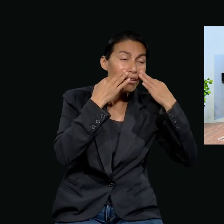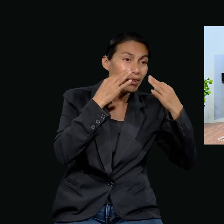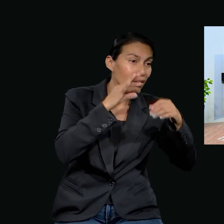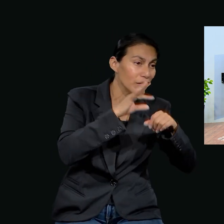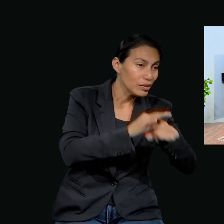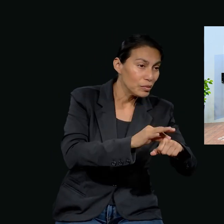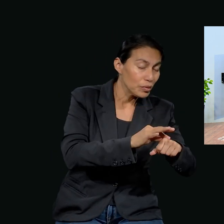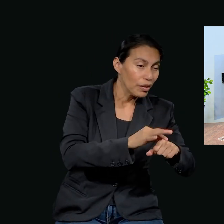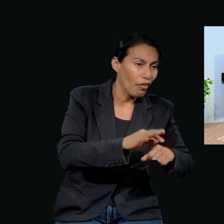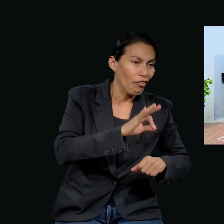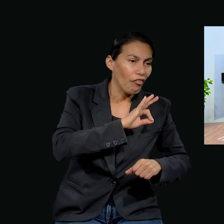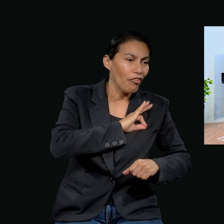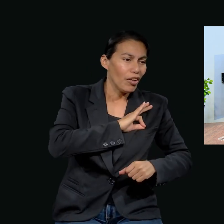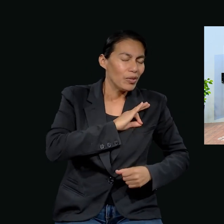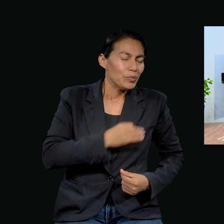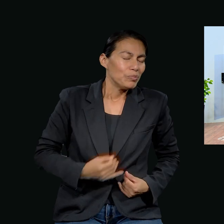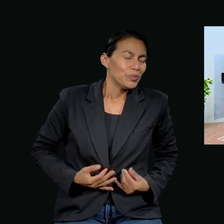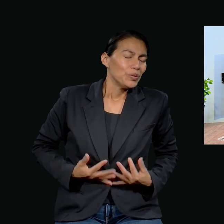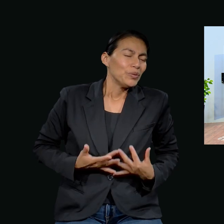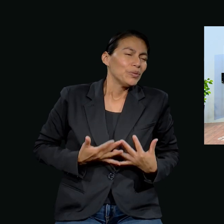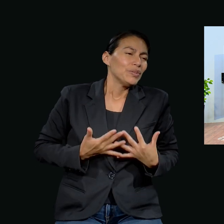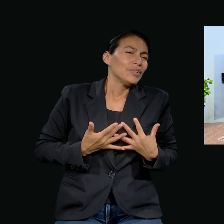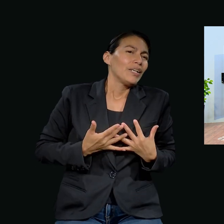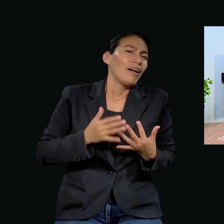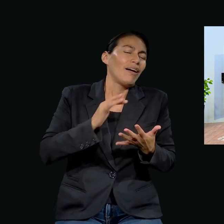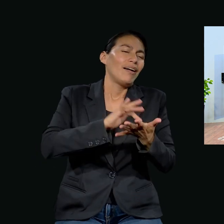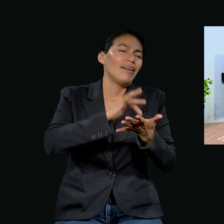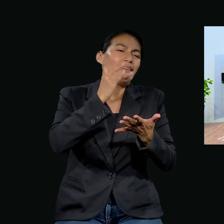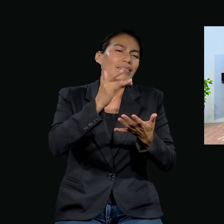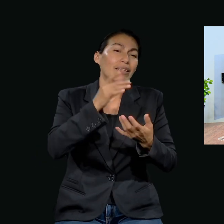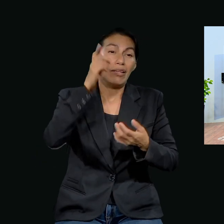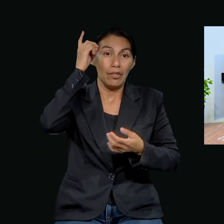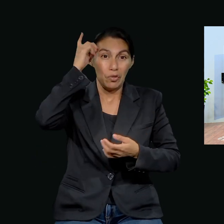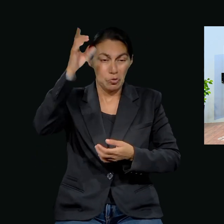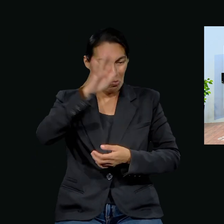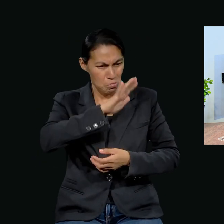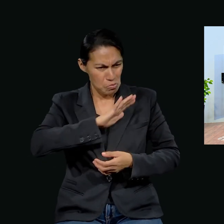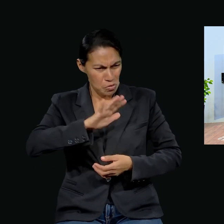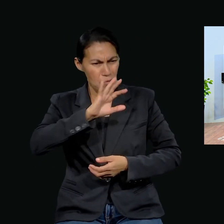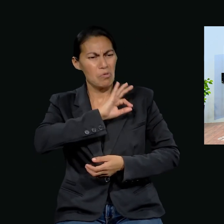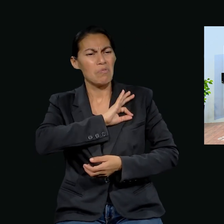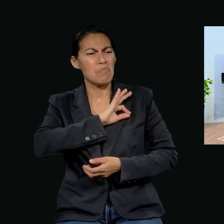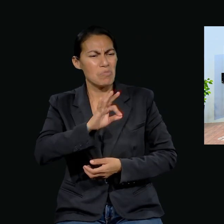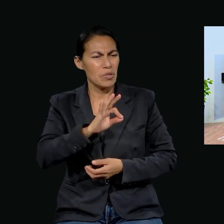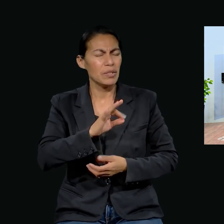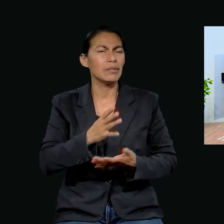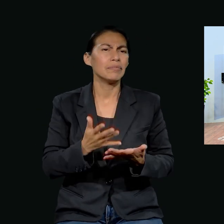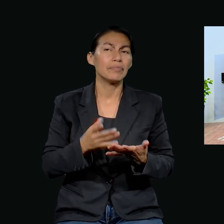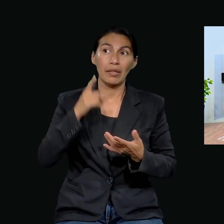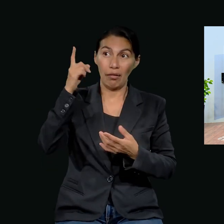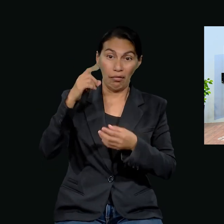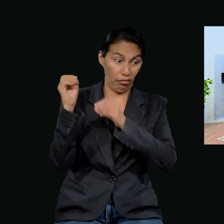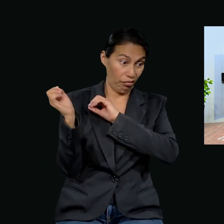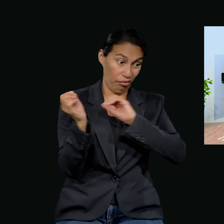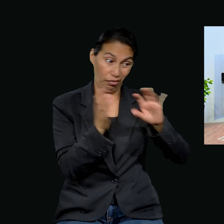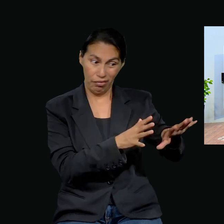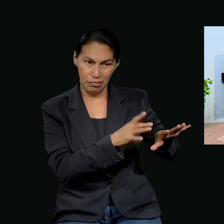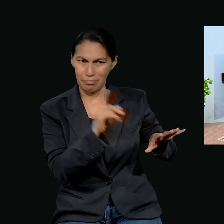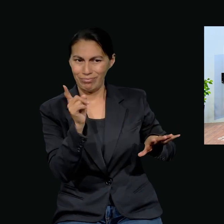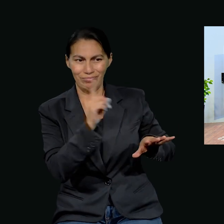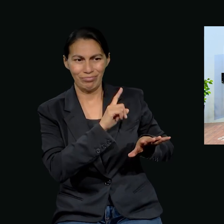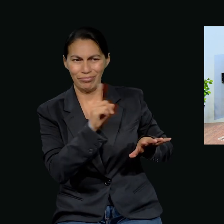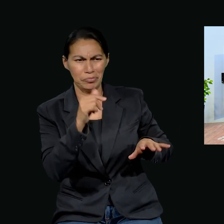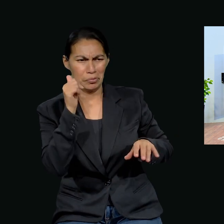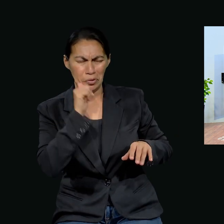Dios de lo imposible Nuestro Padre amante Que no nos deja Ni nos desampara Doctor